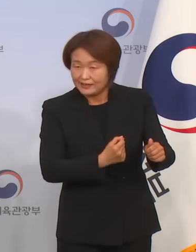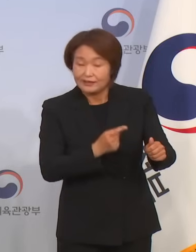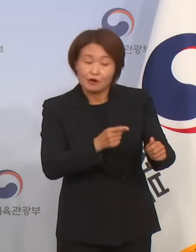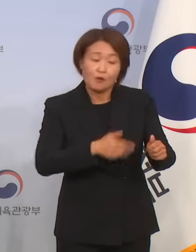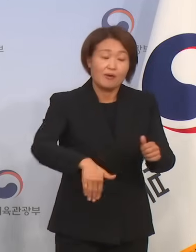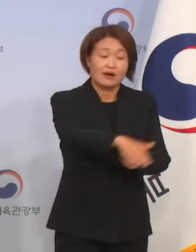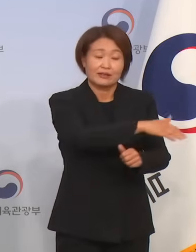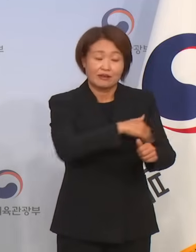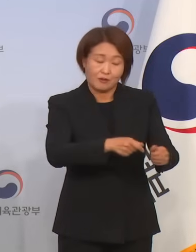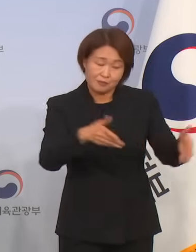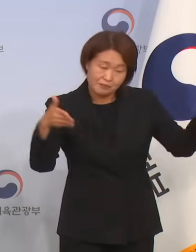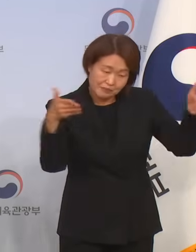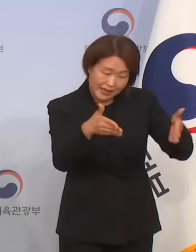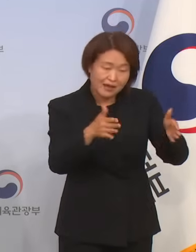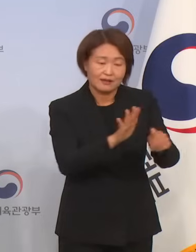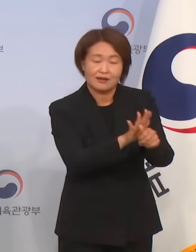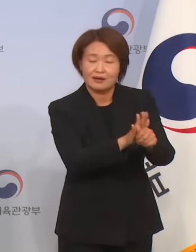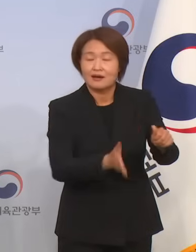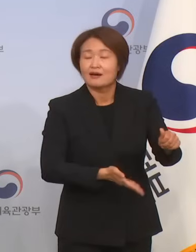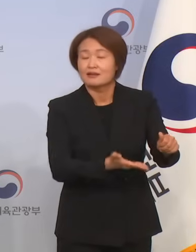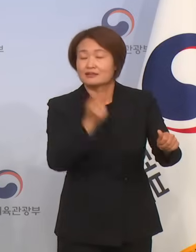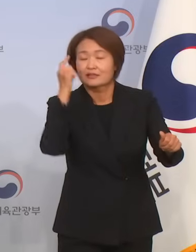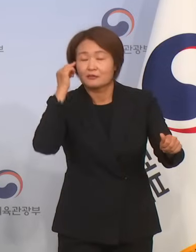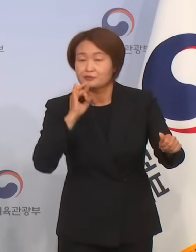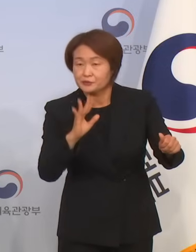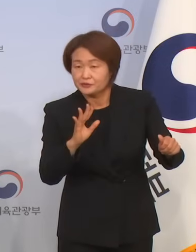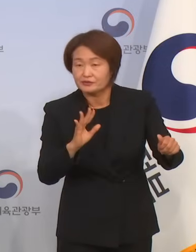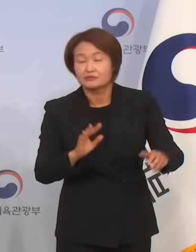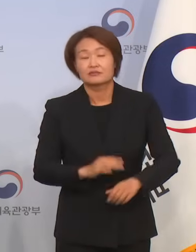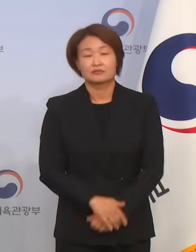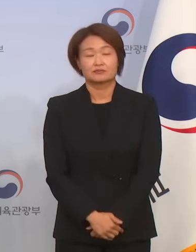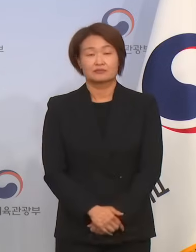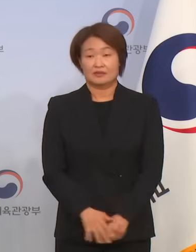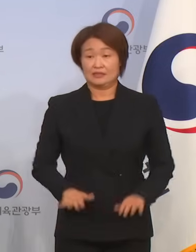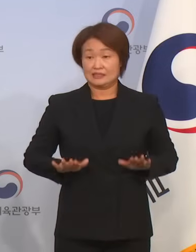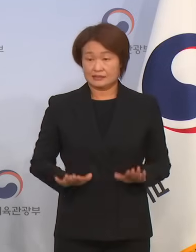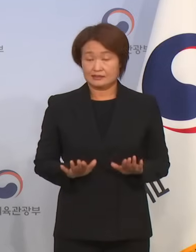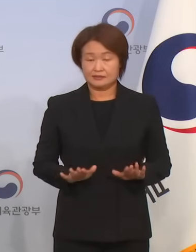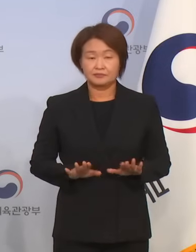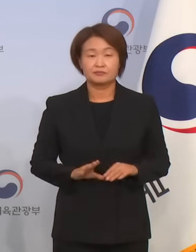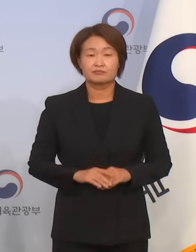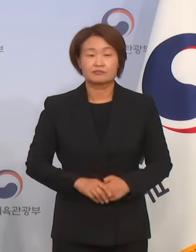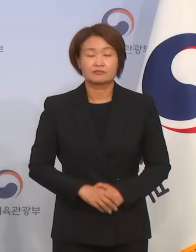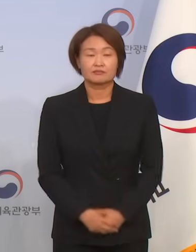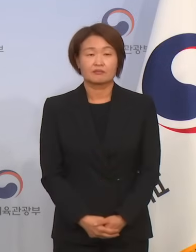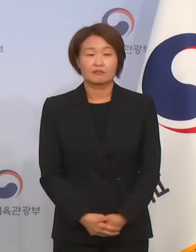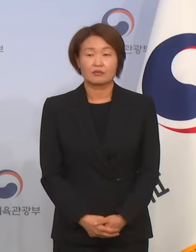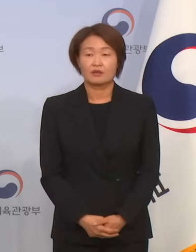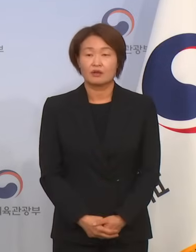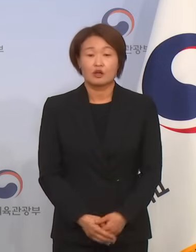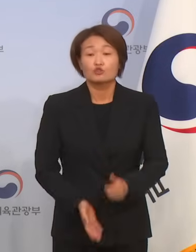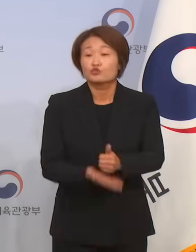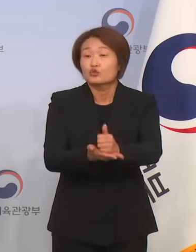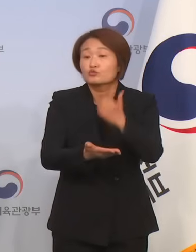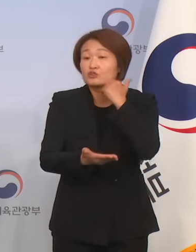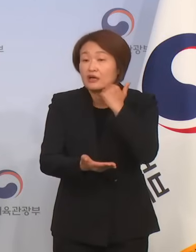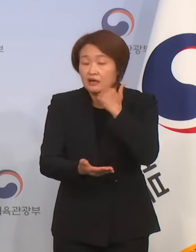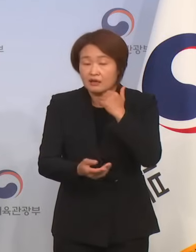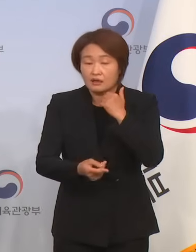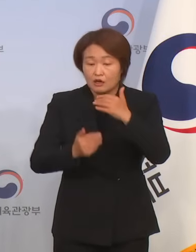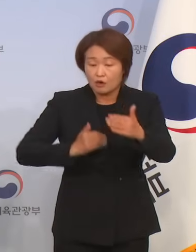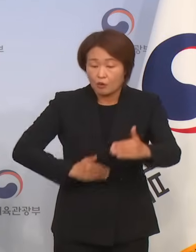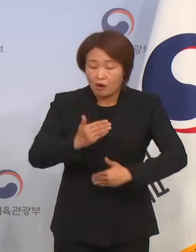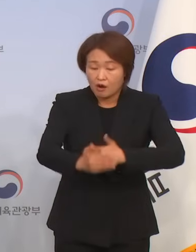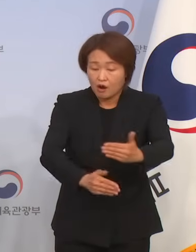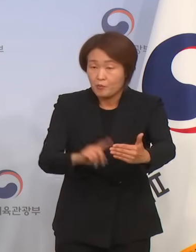그런 방향으로 저희들도 생각하고 있습니다. 다만 지금 현재는 누가 누구를 추천해서 어떤